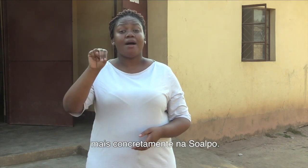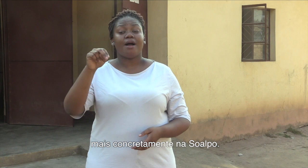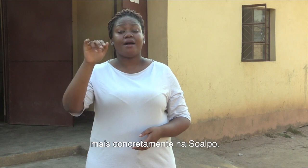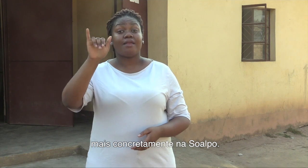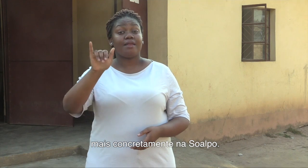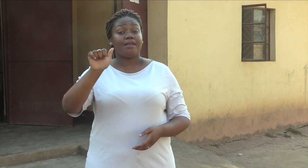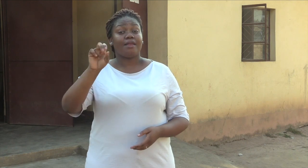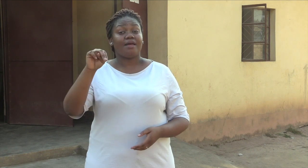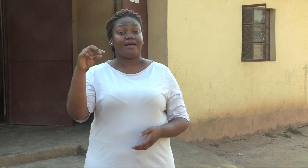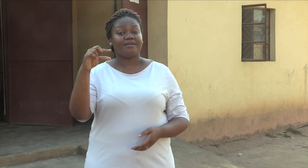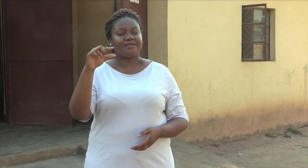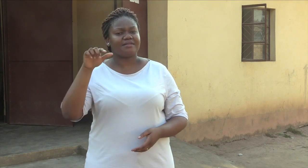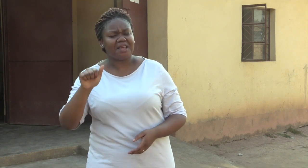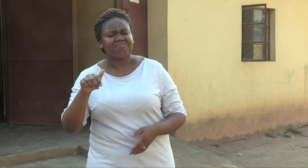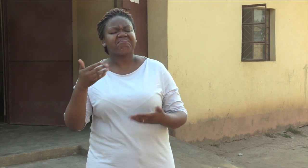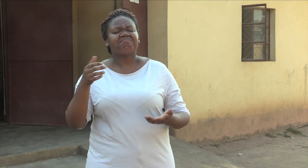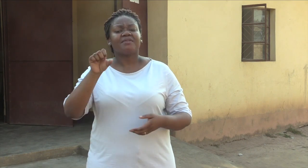no bairro Sualpo.